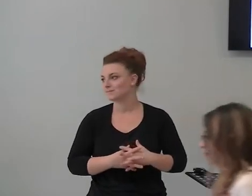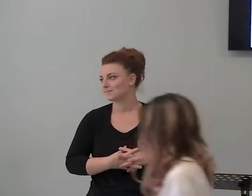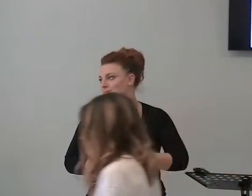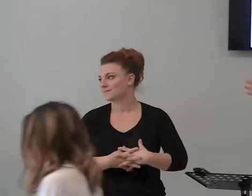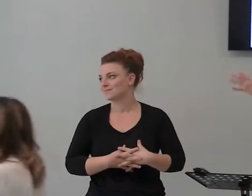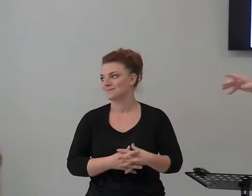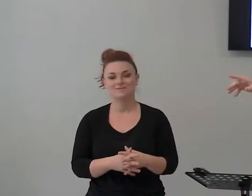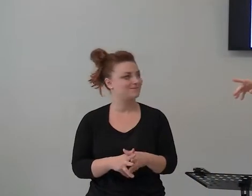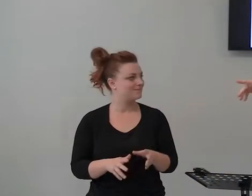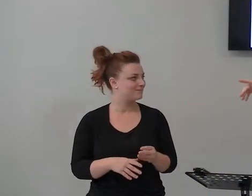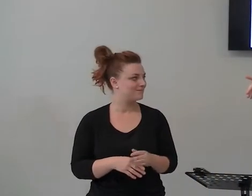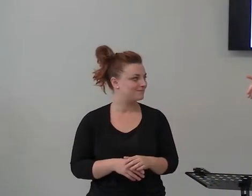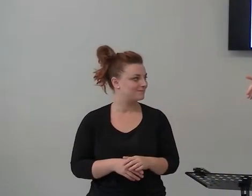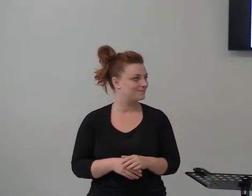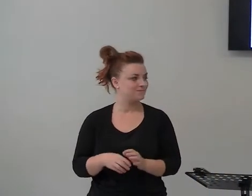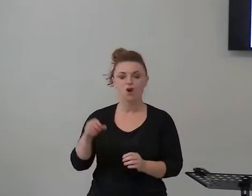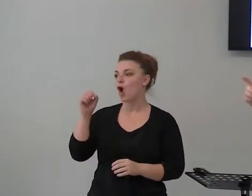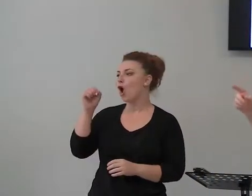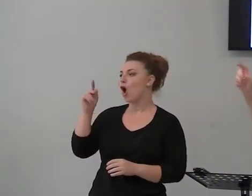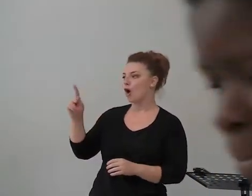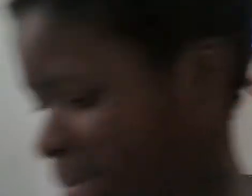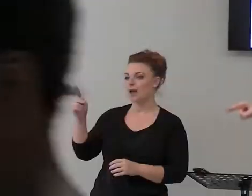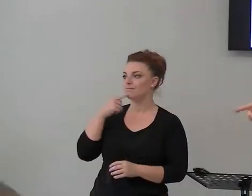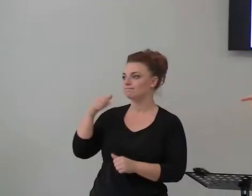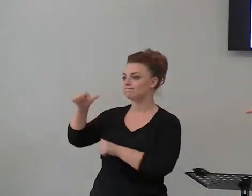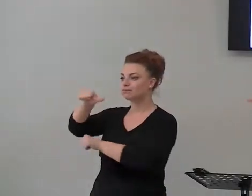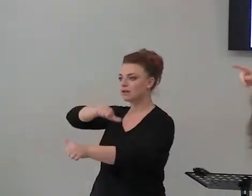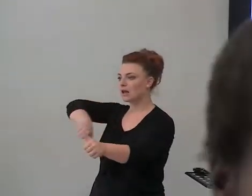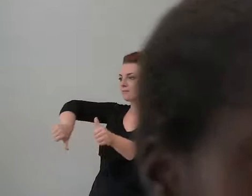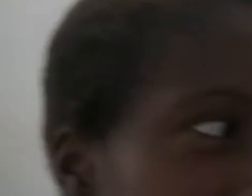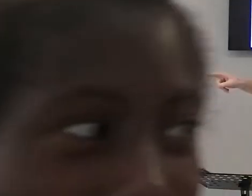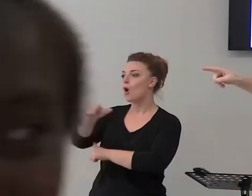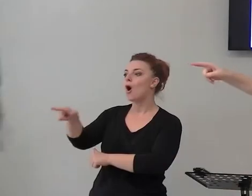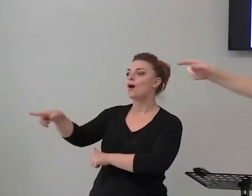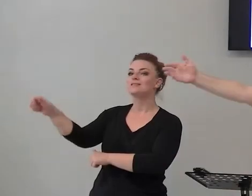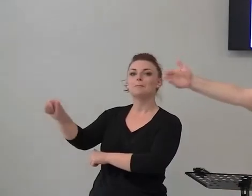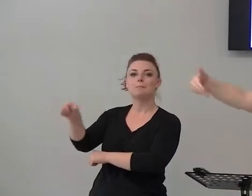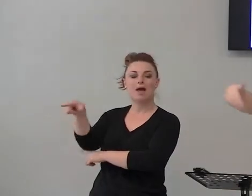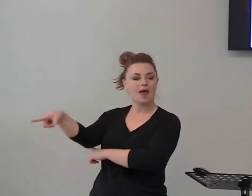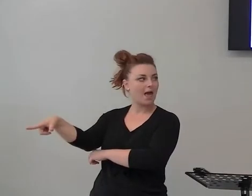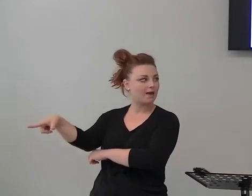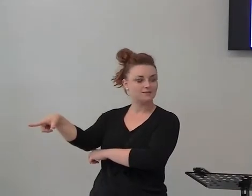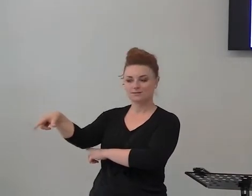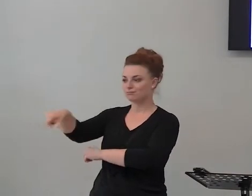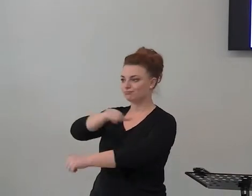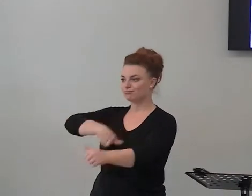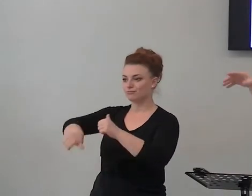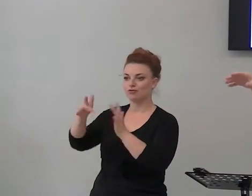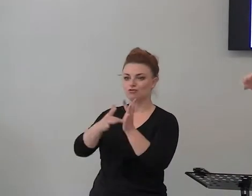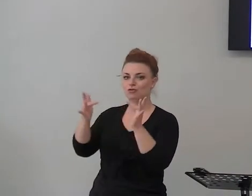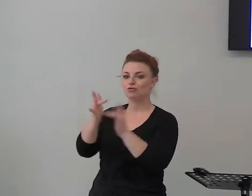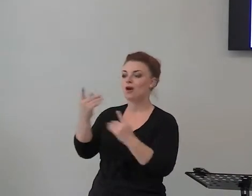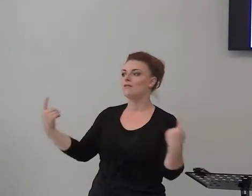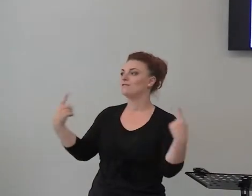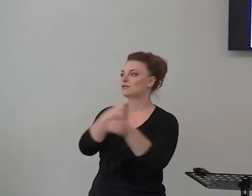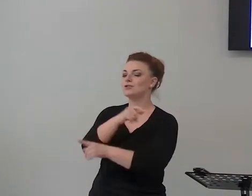Meno di 22, No, no, è ok. No, facciamo uno scambio. Speranza sarà Gesù. Tu vieni qua perché ho bisogno di